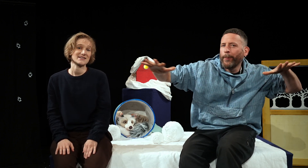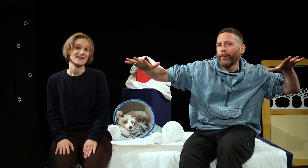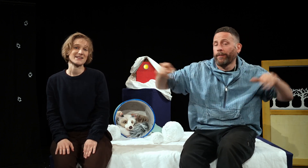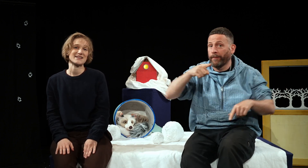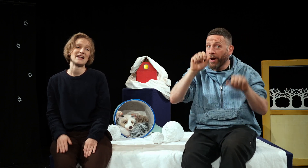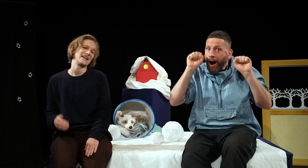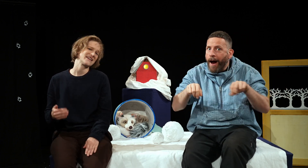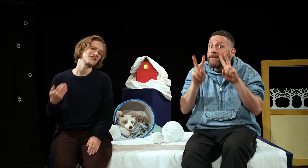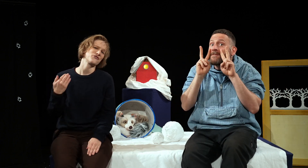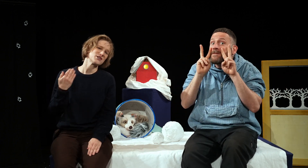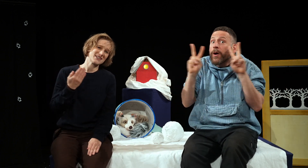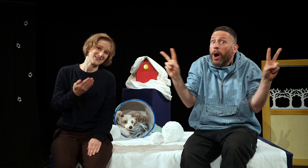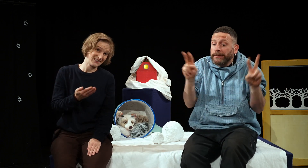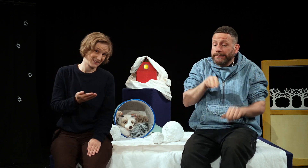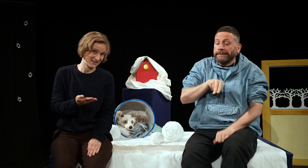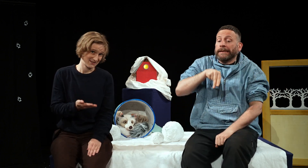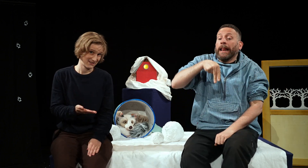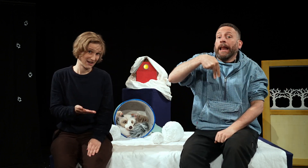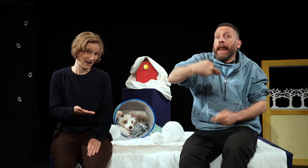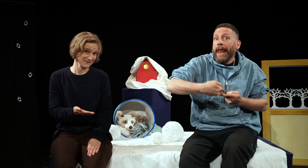Dann leg dich vorsichtig rein